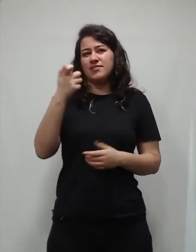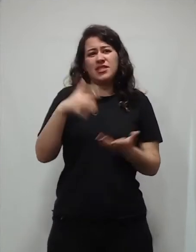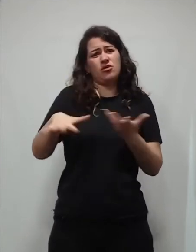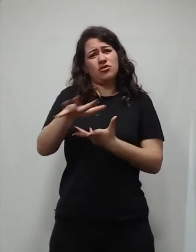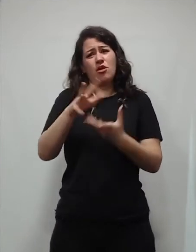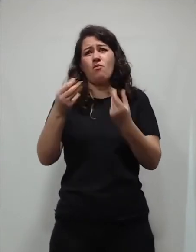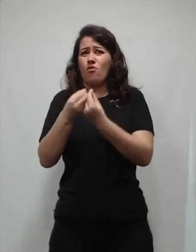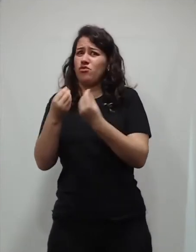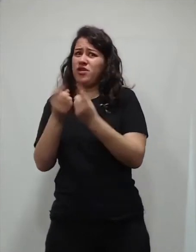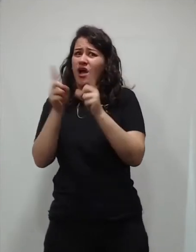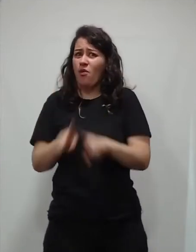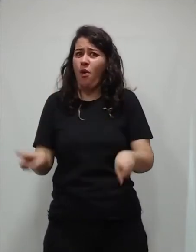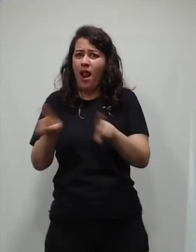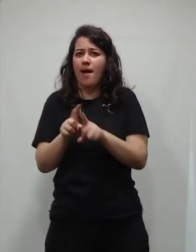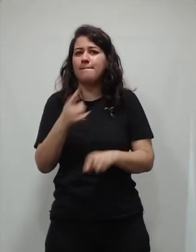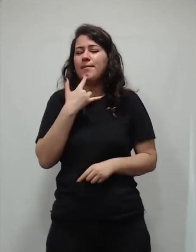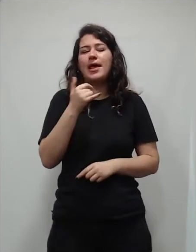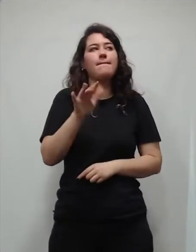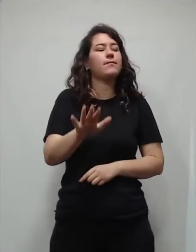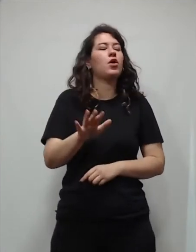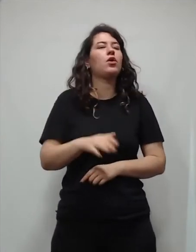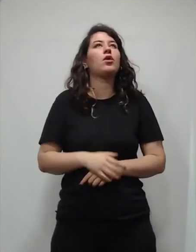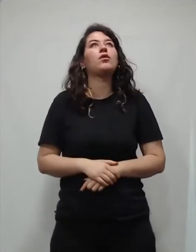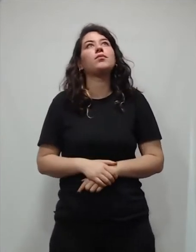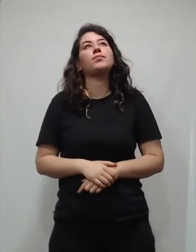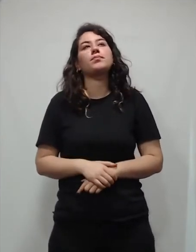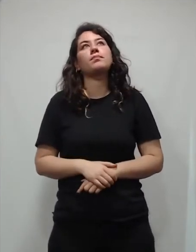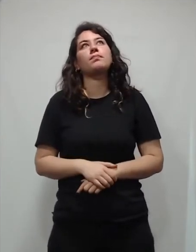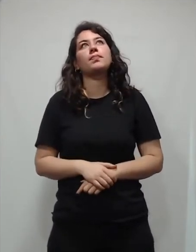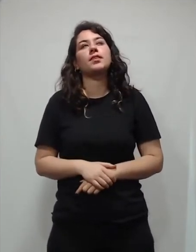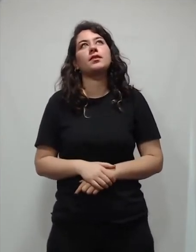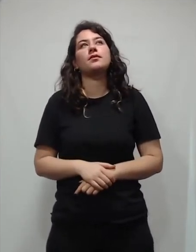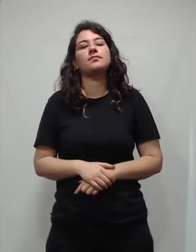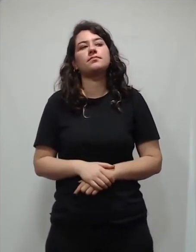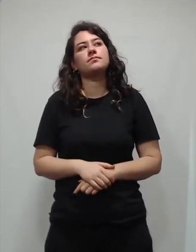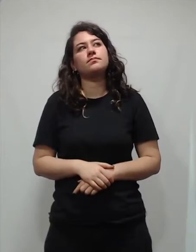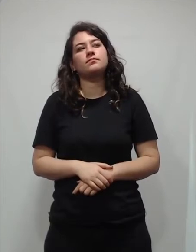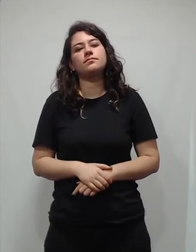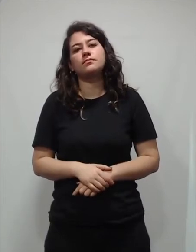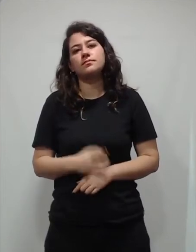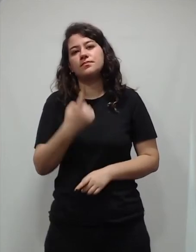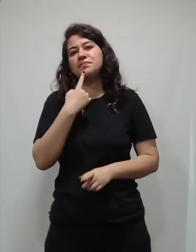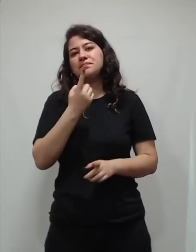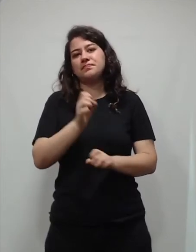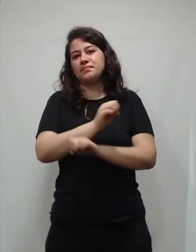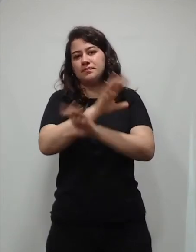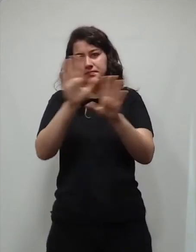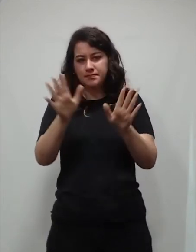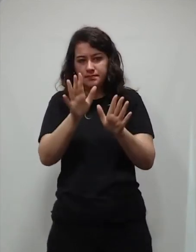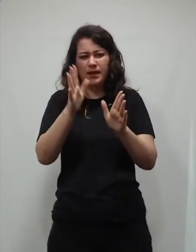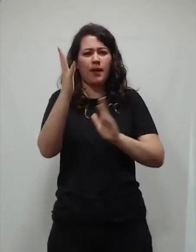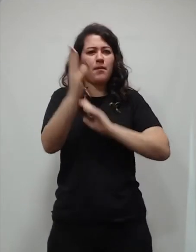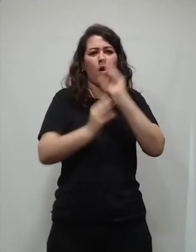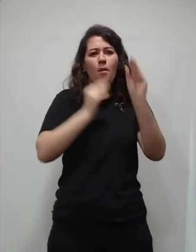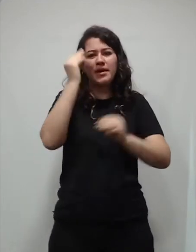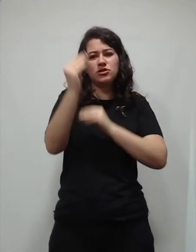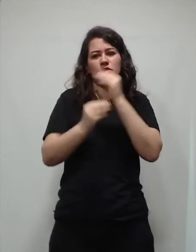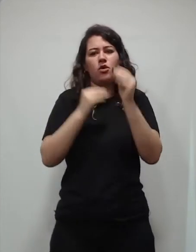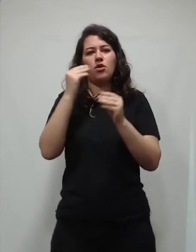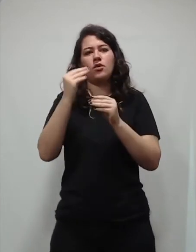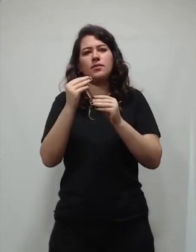cotidiano. Cuando tenemos una por allá muy clara, ¿no?, la preocupación